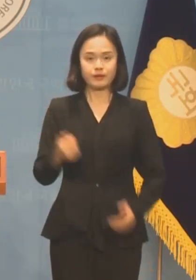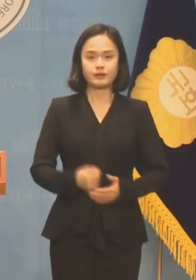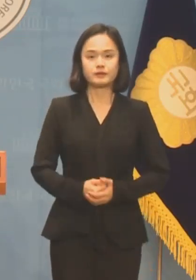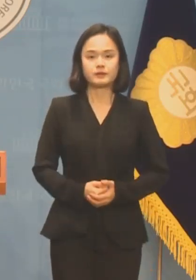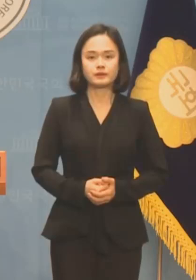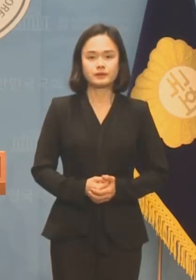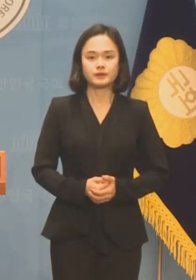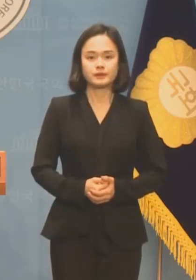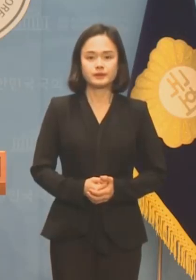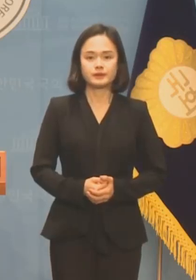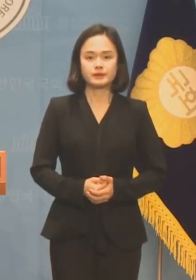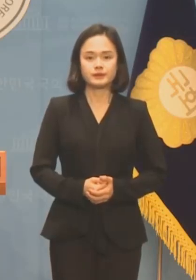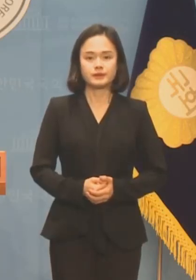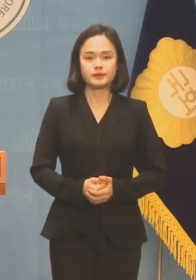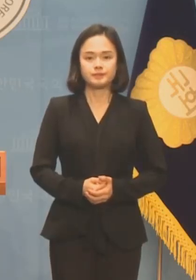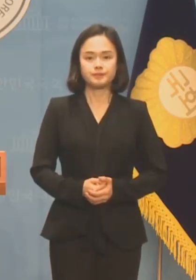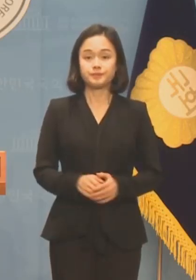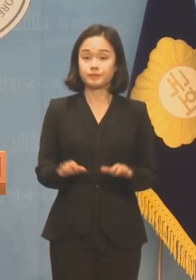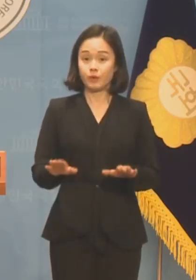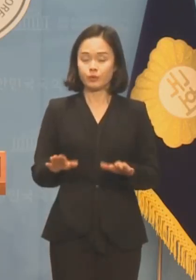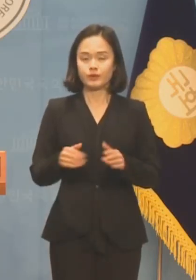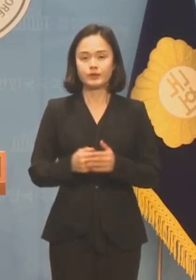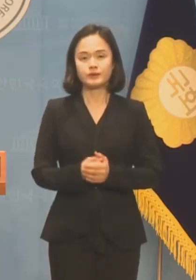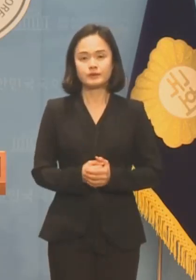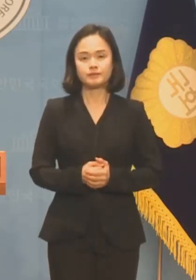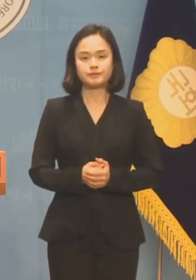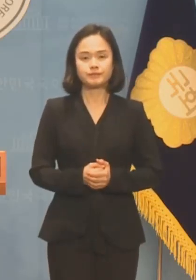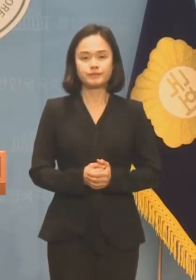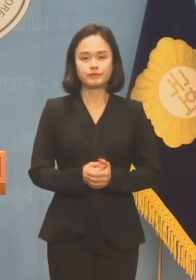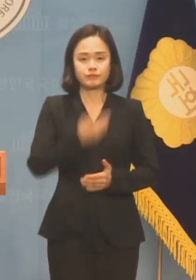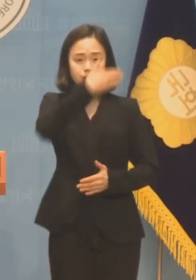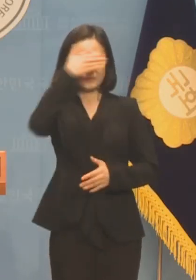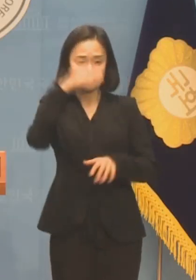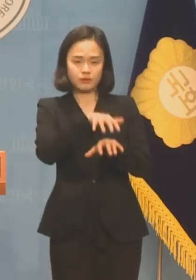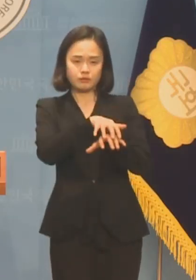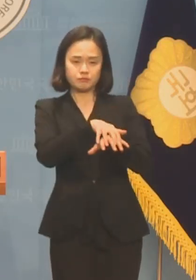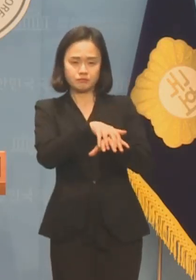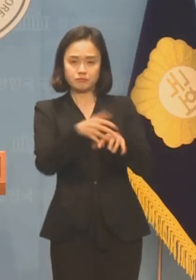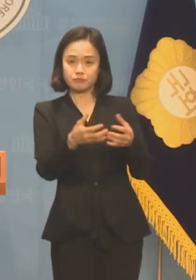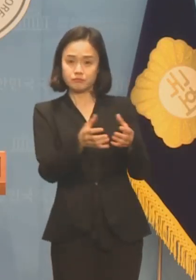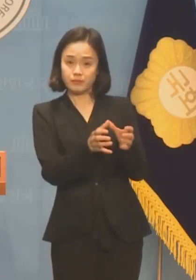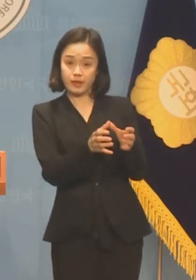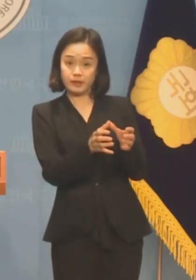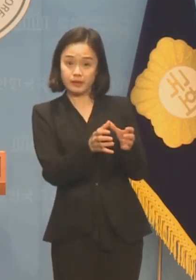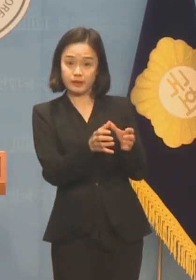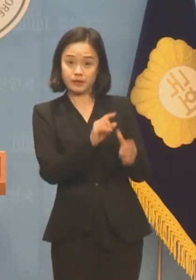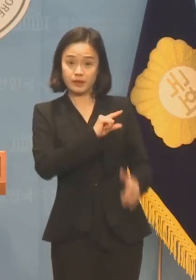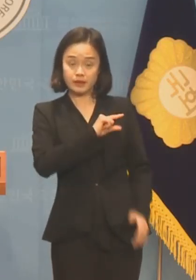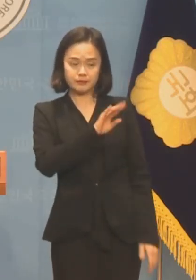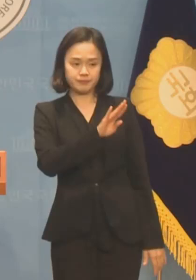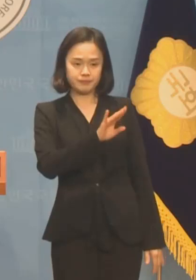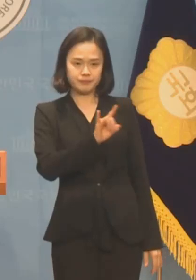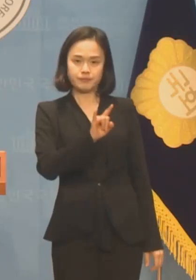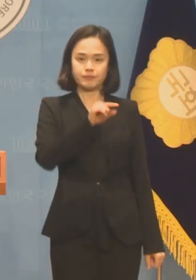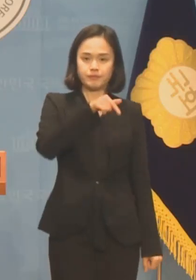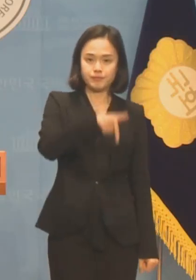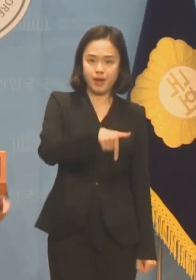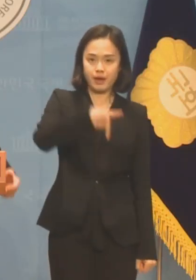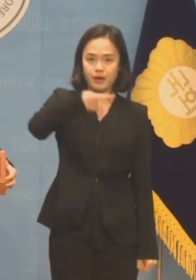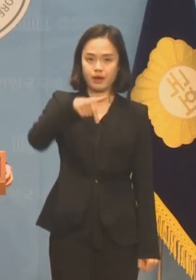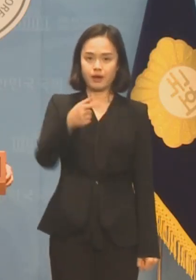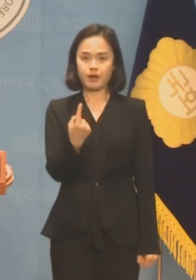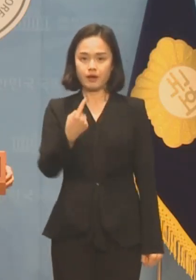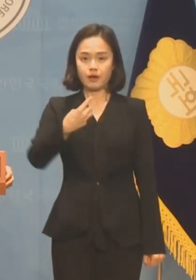청년들이 구성했다는 반공청년단과 백골단, 이 문제가